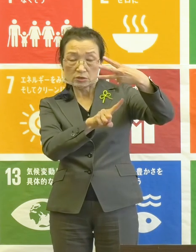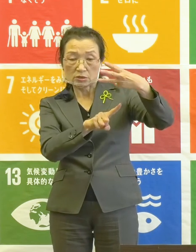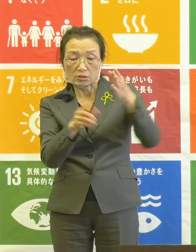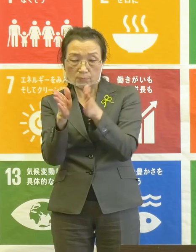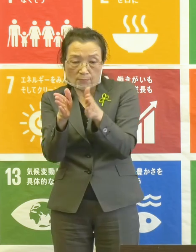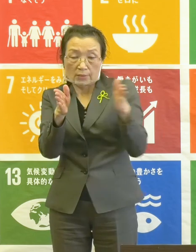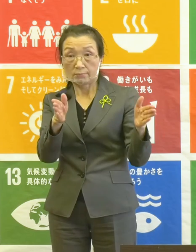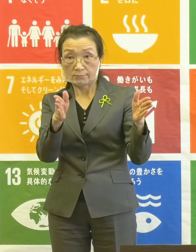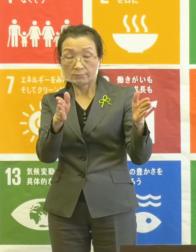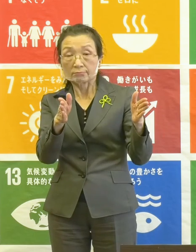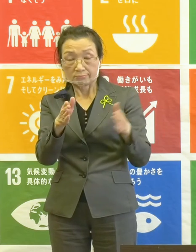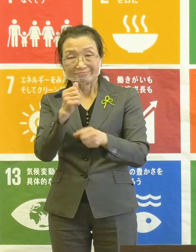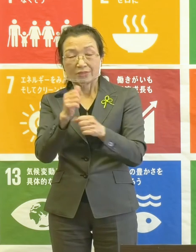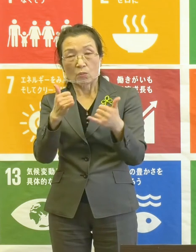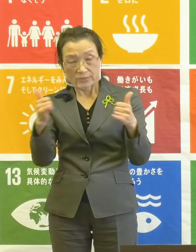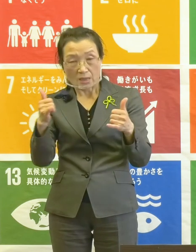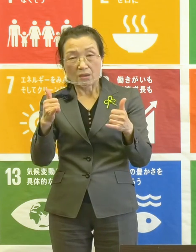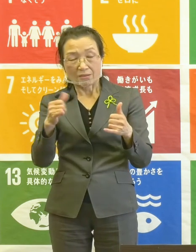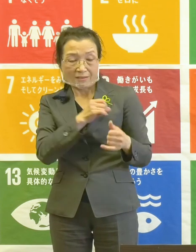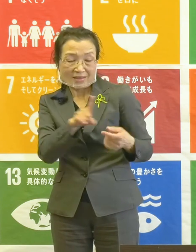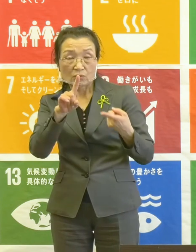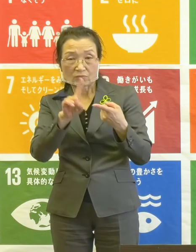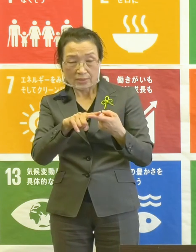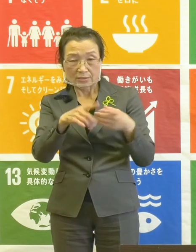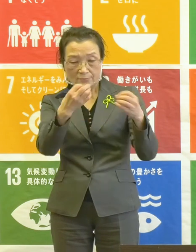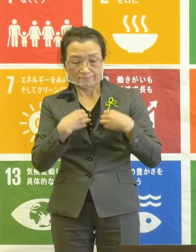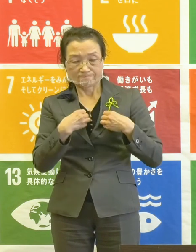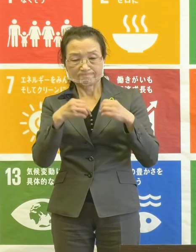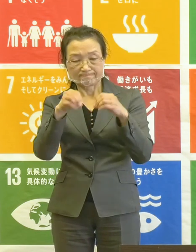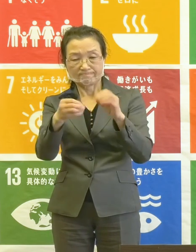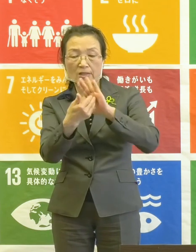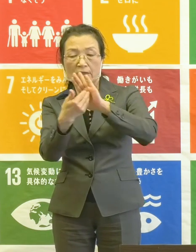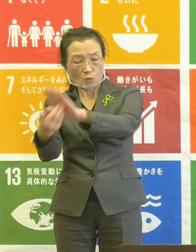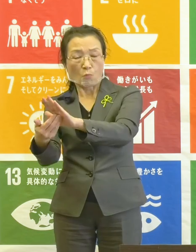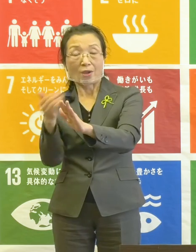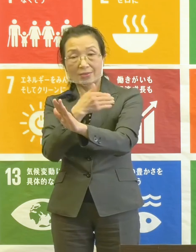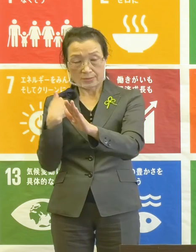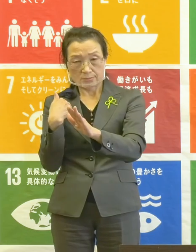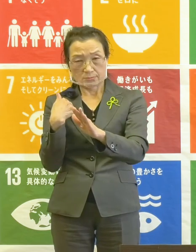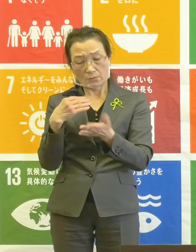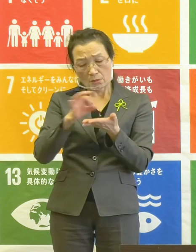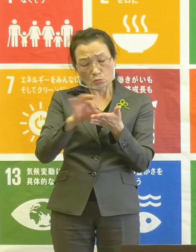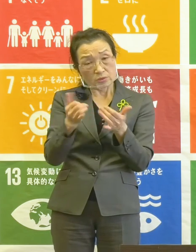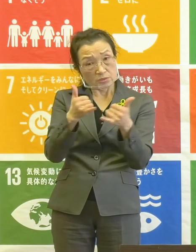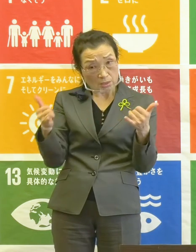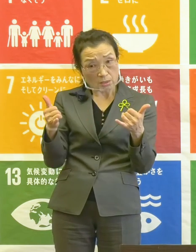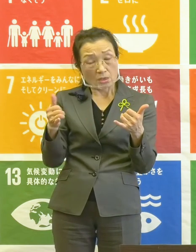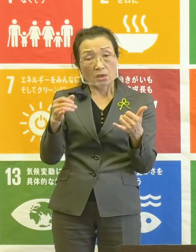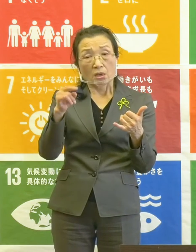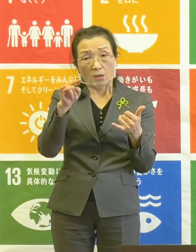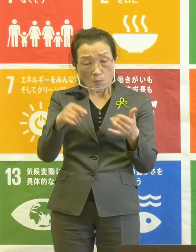により、事業者がより積極的に感染予防を行い、消費者も安心して事業者の利